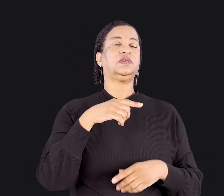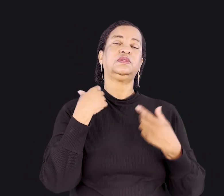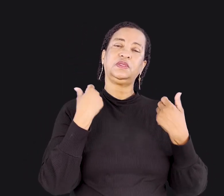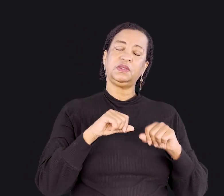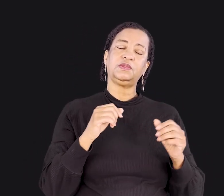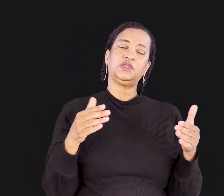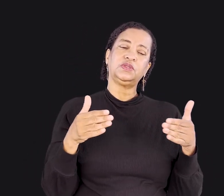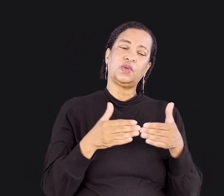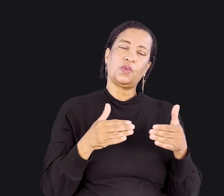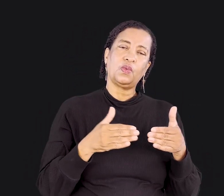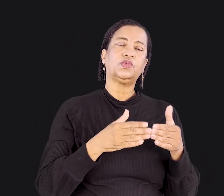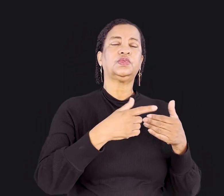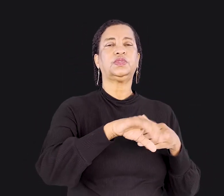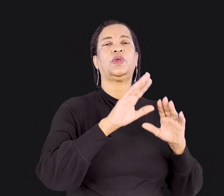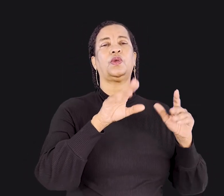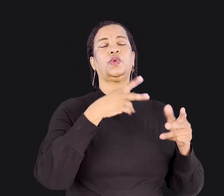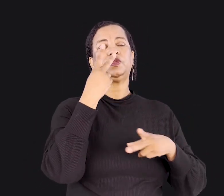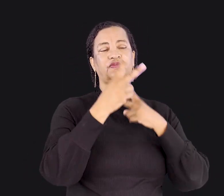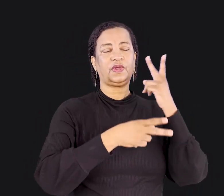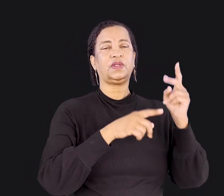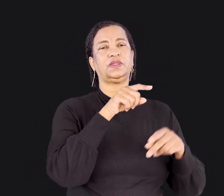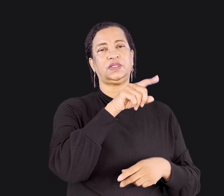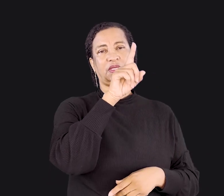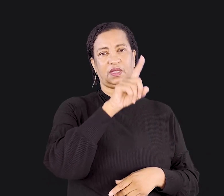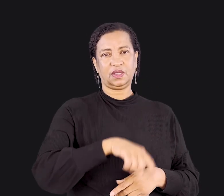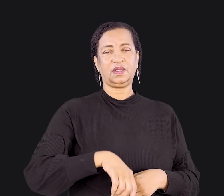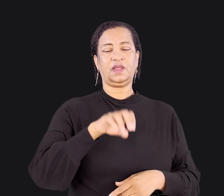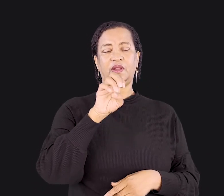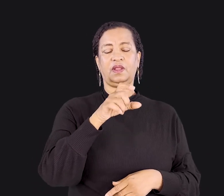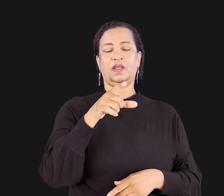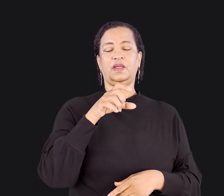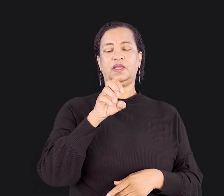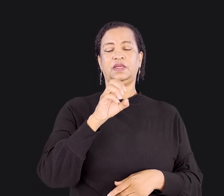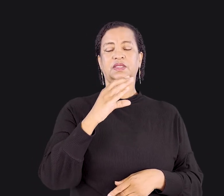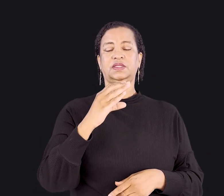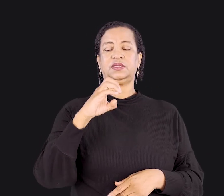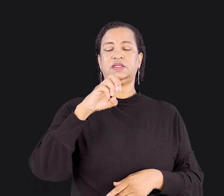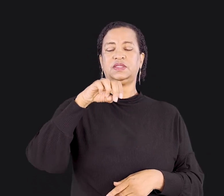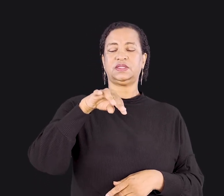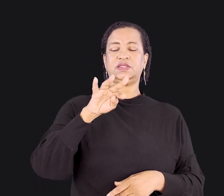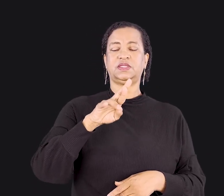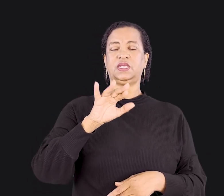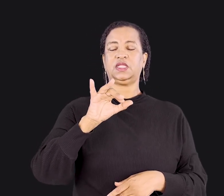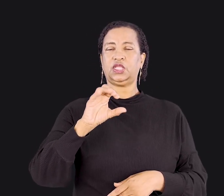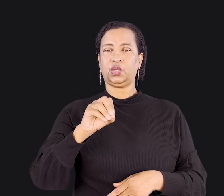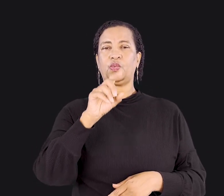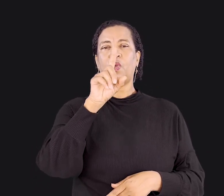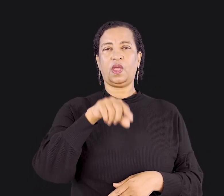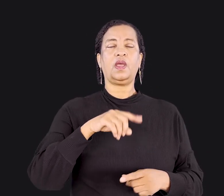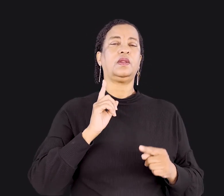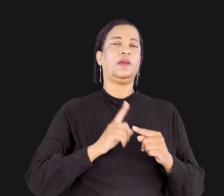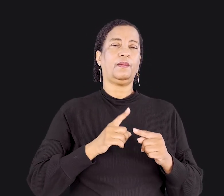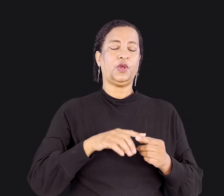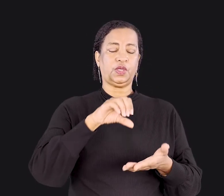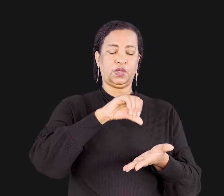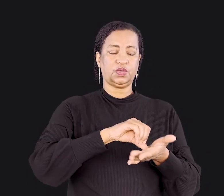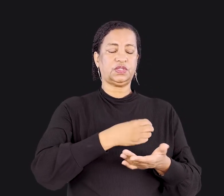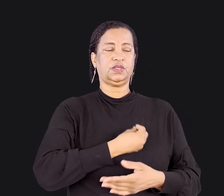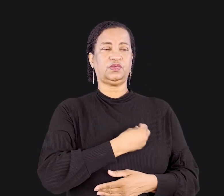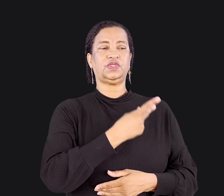que concordar com elas quando diziam que ele era excêntrico. Ele era excêntrico porque o centro de sua vida não